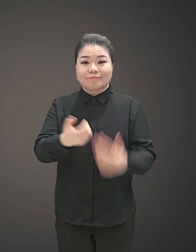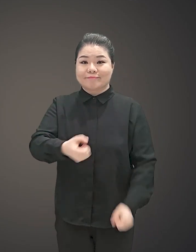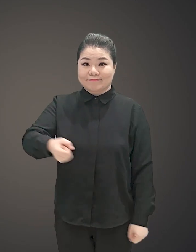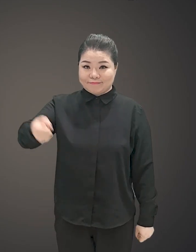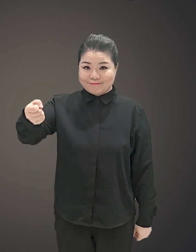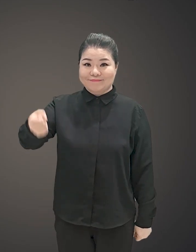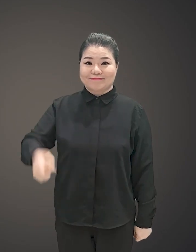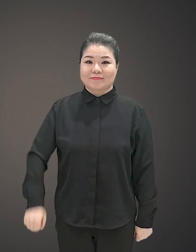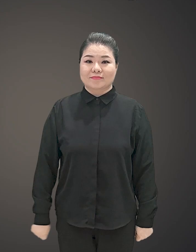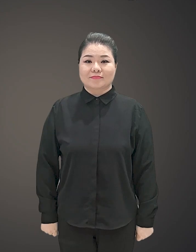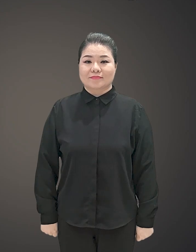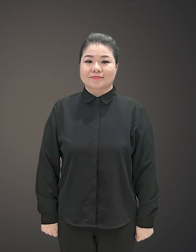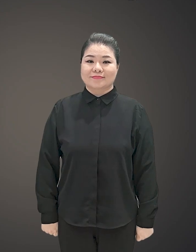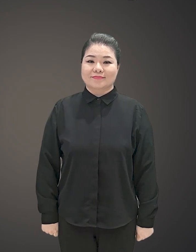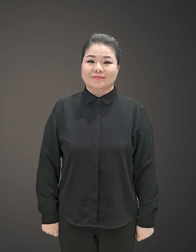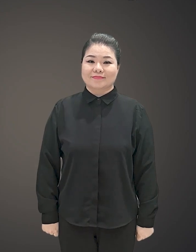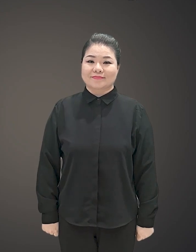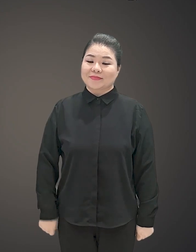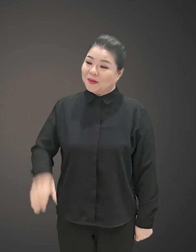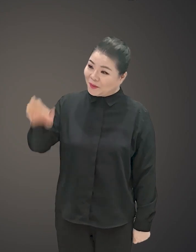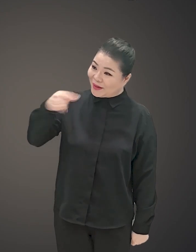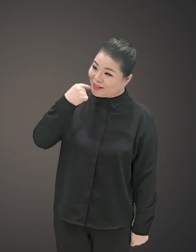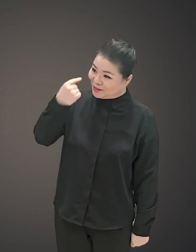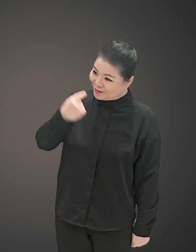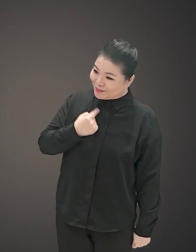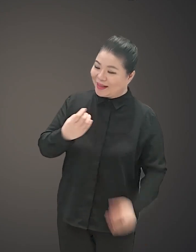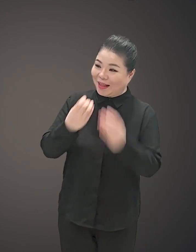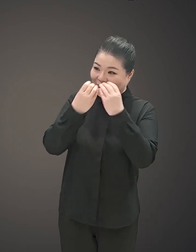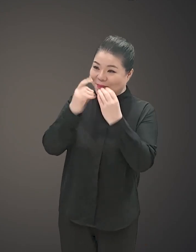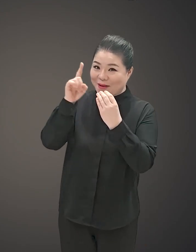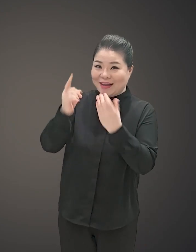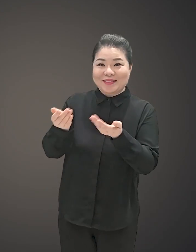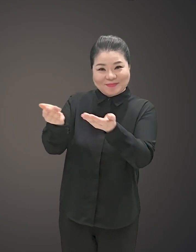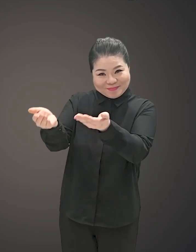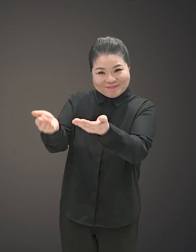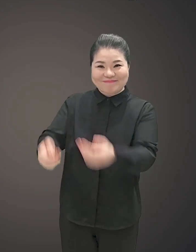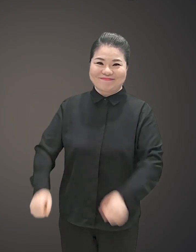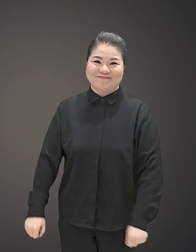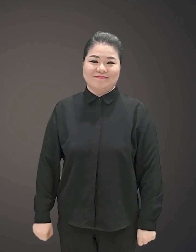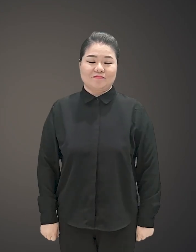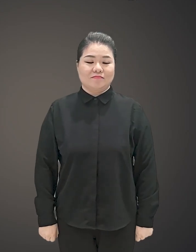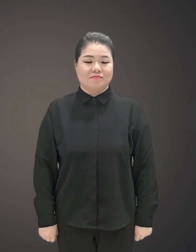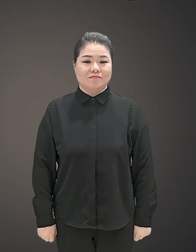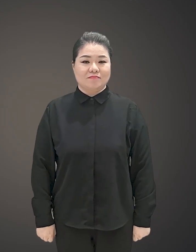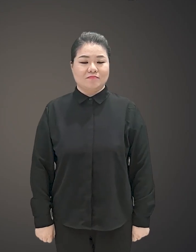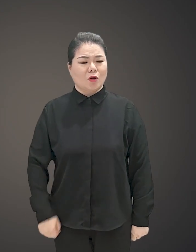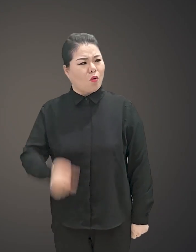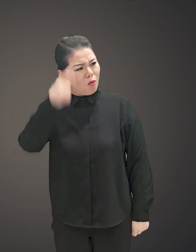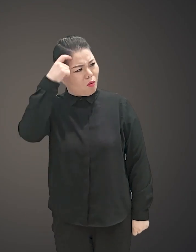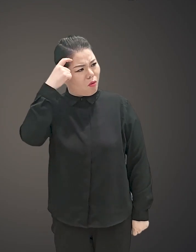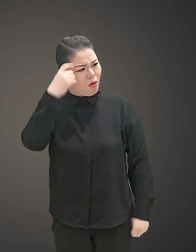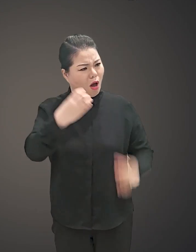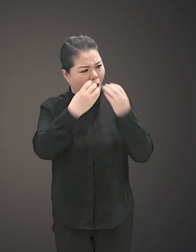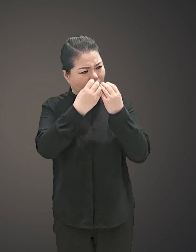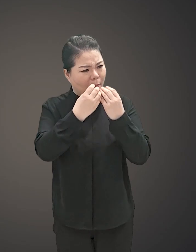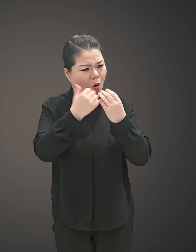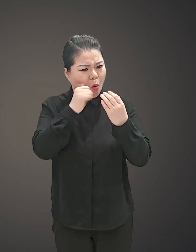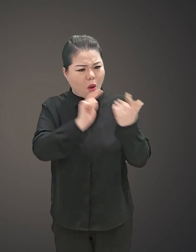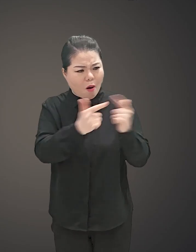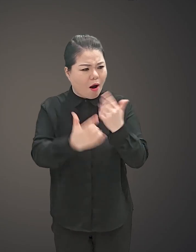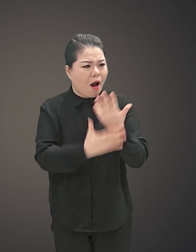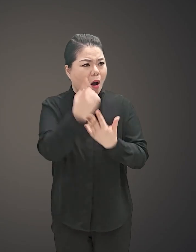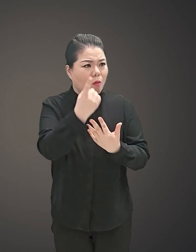영수증을 가져간다. 고객님, 주문하신 햄버거 단품 메뉴 나왔습니다. 햄버거